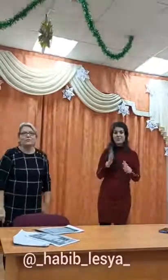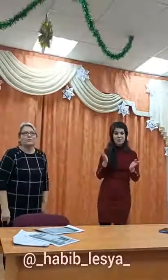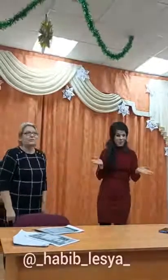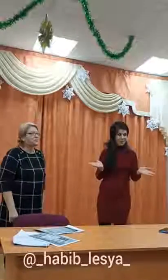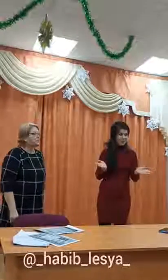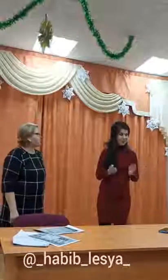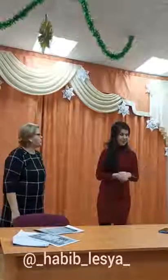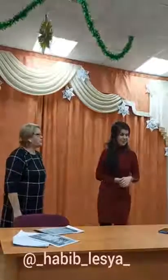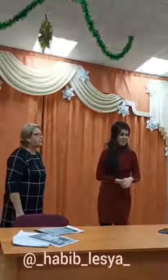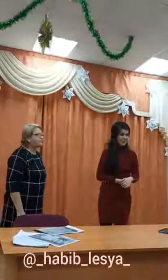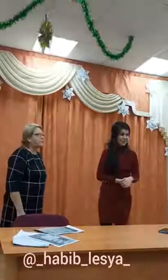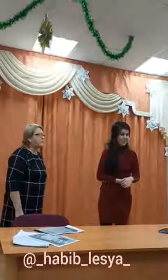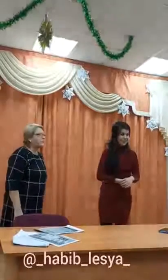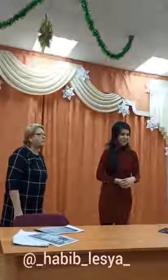Все.